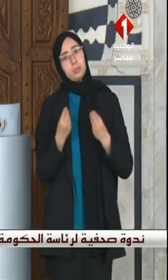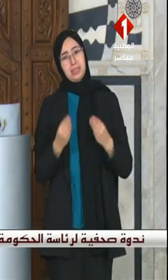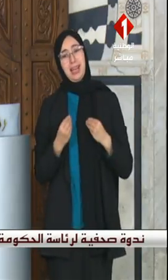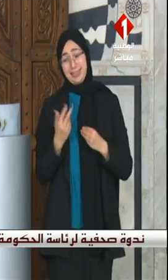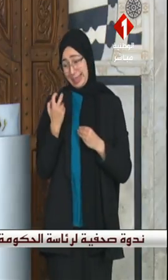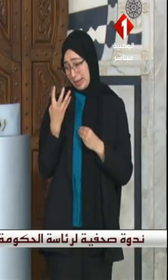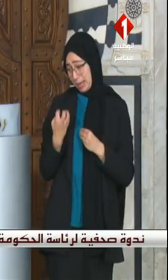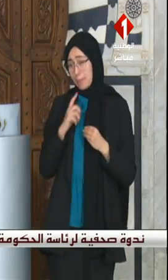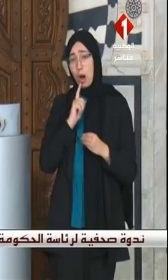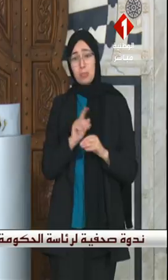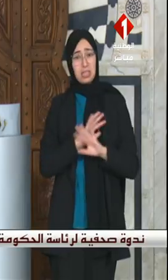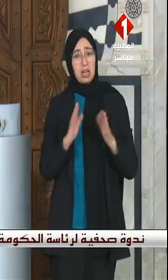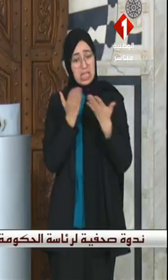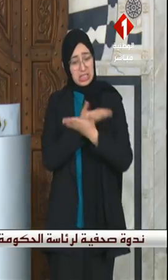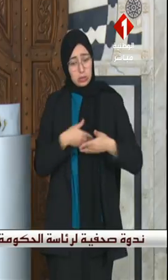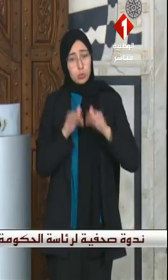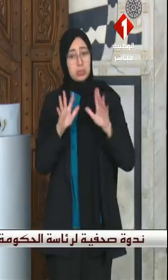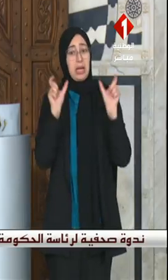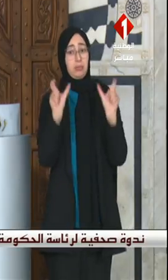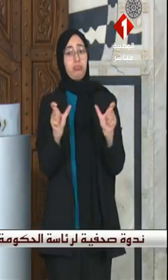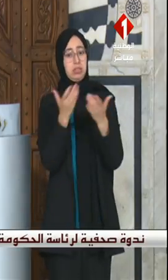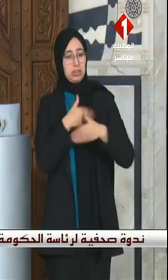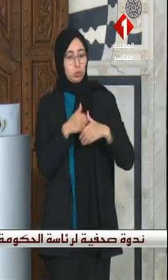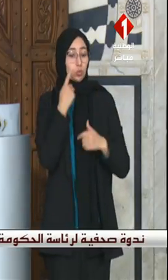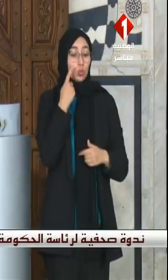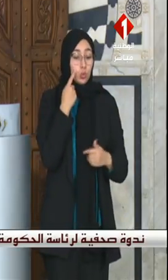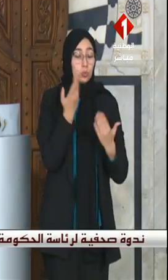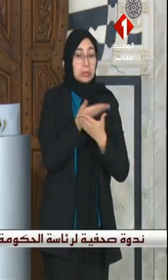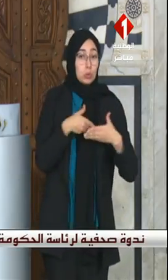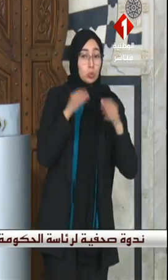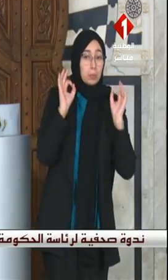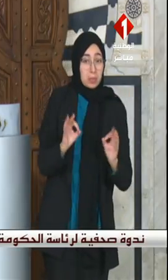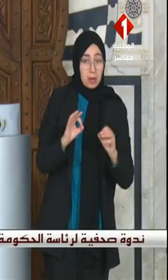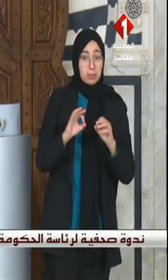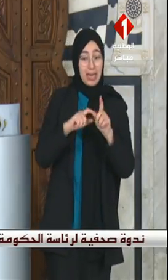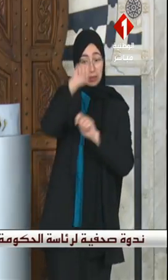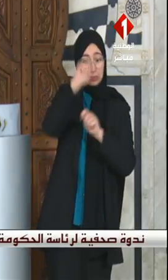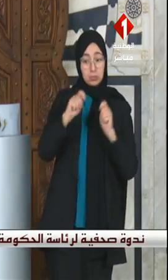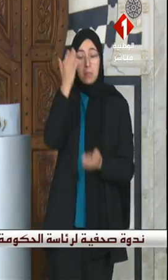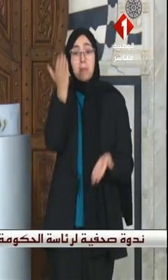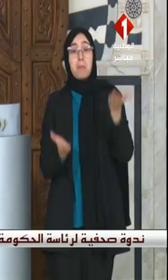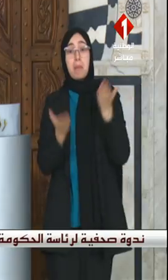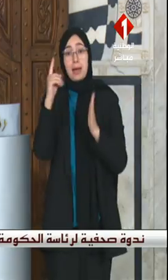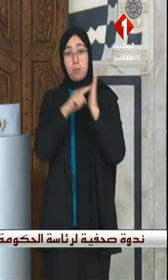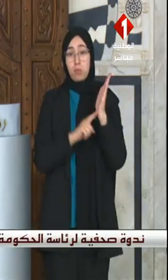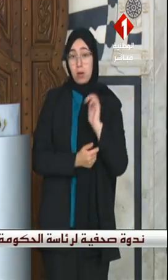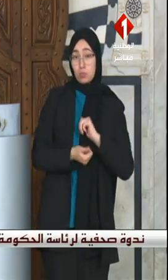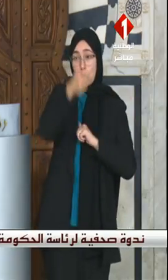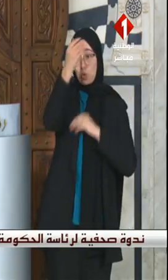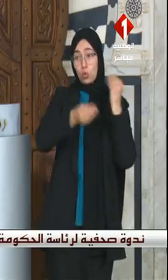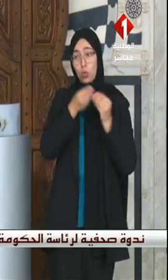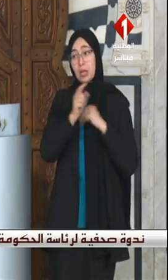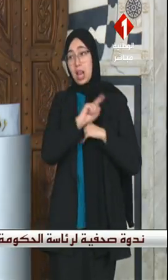الوبائي. الوضع الوبائي مازلنا نراقبوا فيه ومازلنا نقيم في الإجراءات اللي تم اتخاذها. وبالنسبة